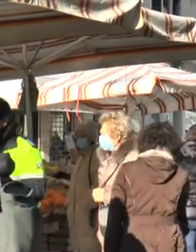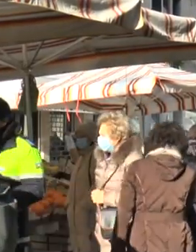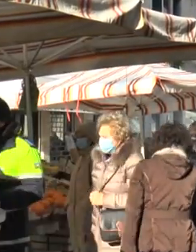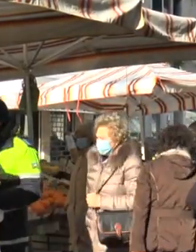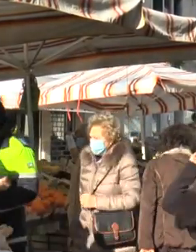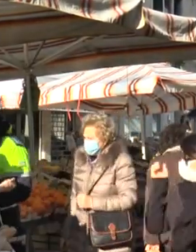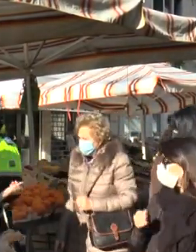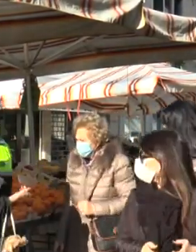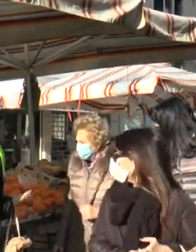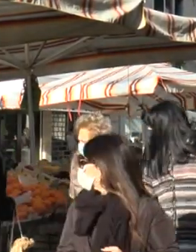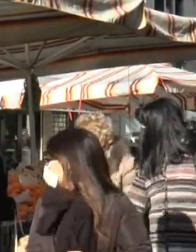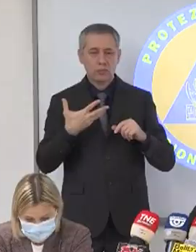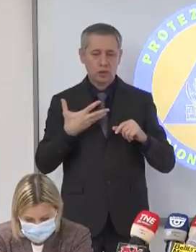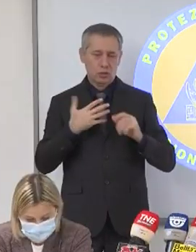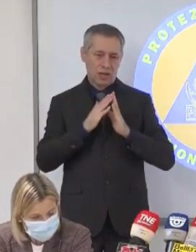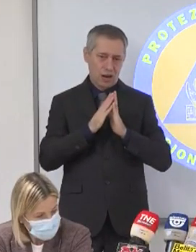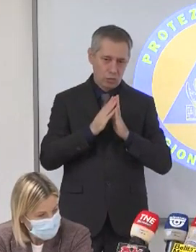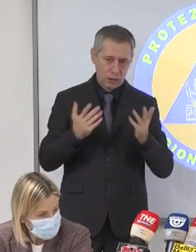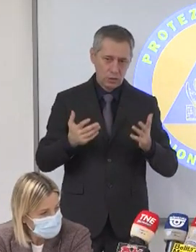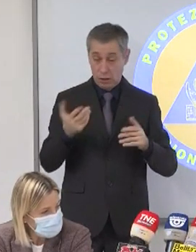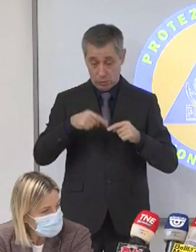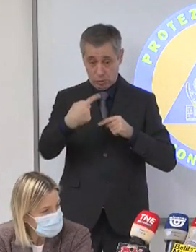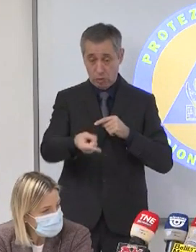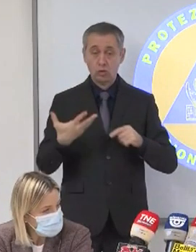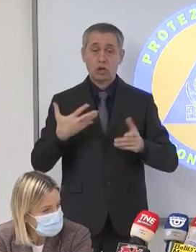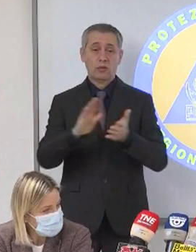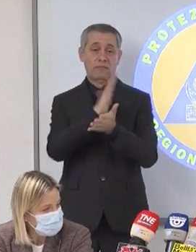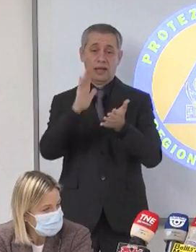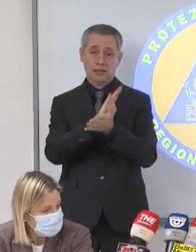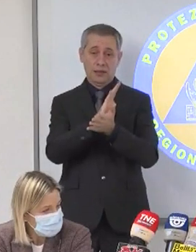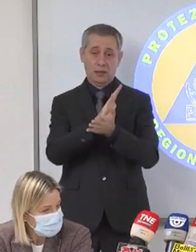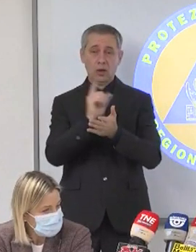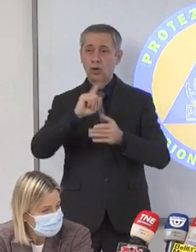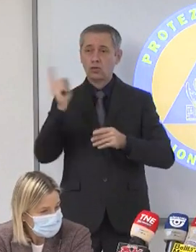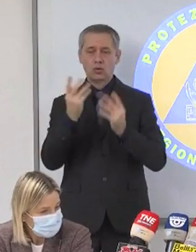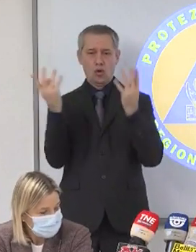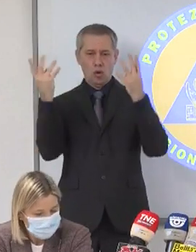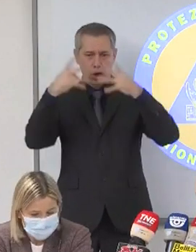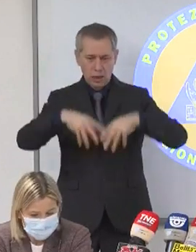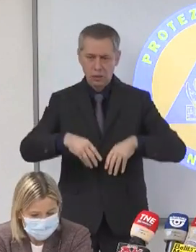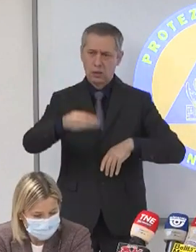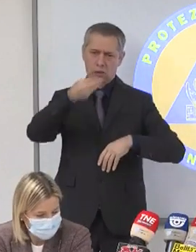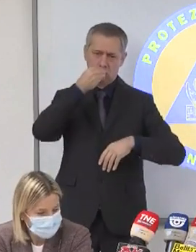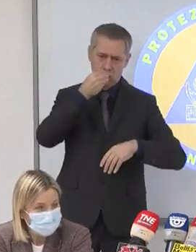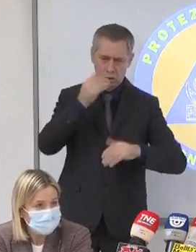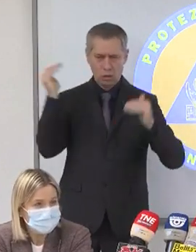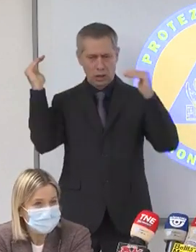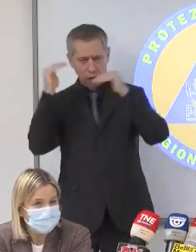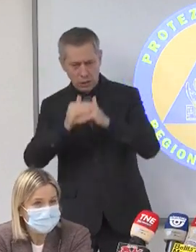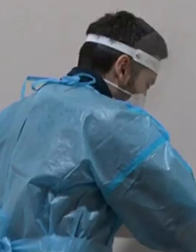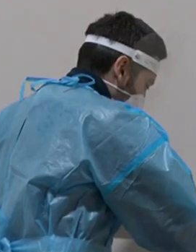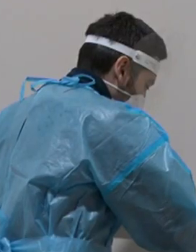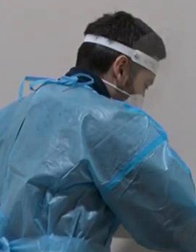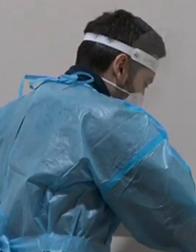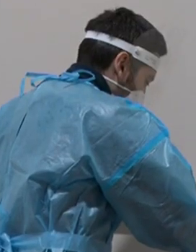prevenire sempre a mente i luoghi pubblici saranno le feste no ad essere pieno di pranzi cene ma è giusto che ci siano c'è nessuno dice che non bisogna farle